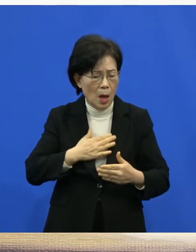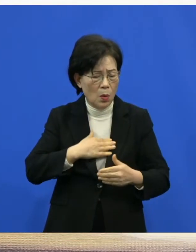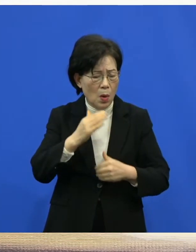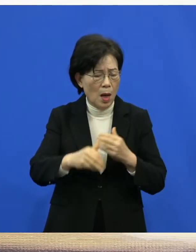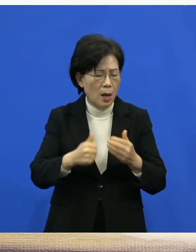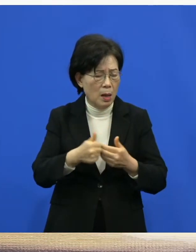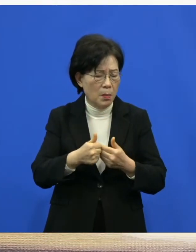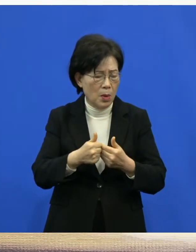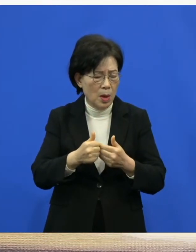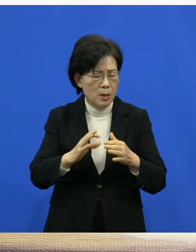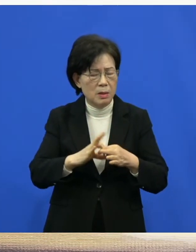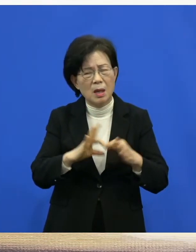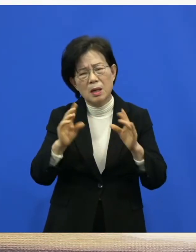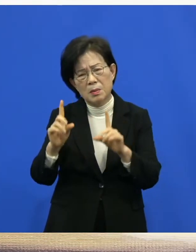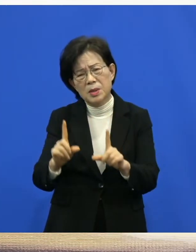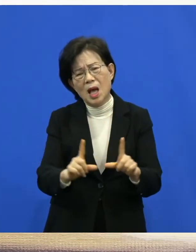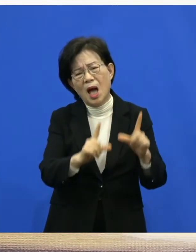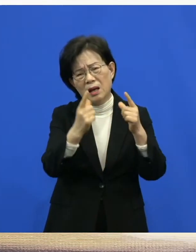얘기예요.